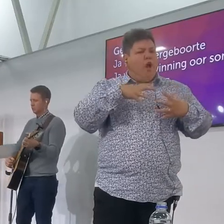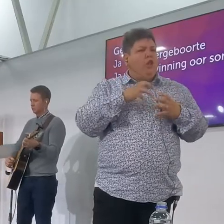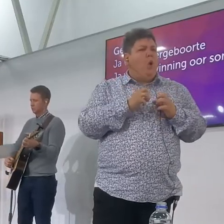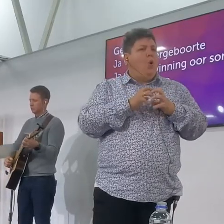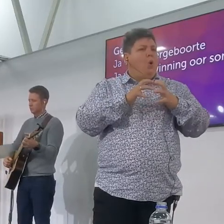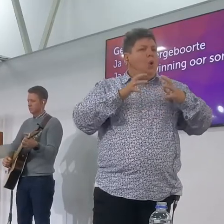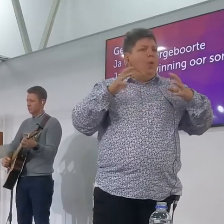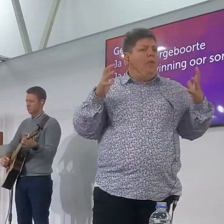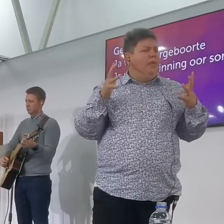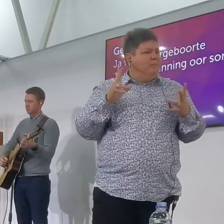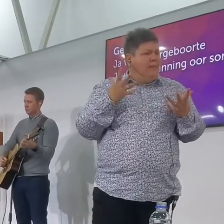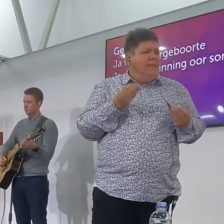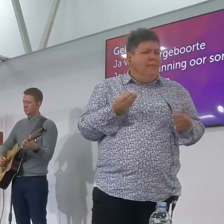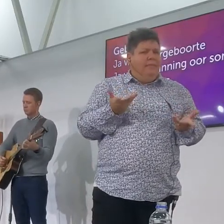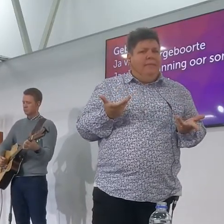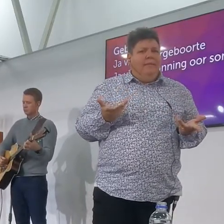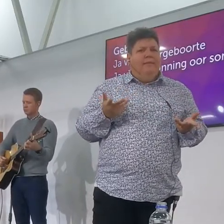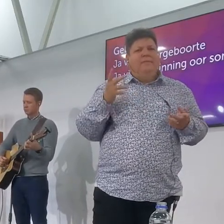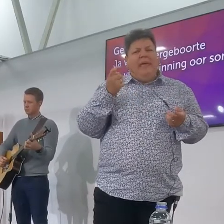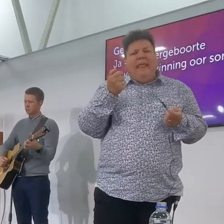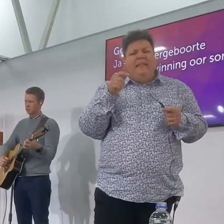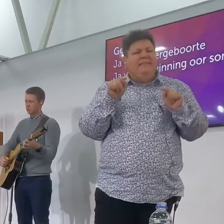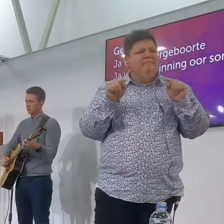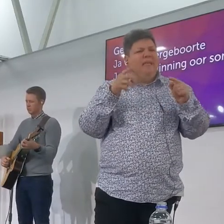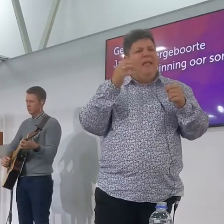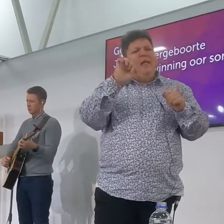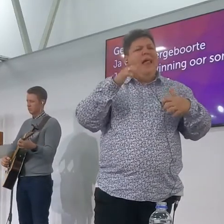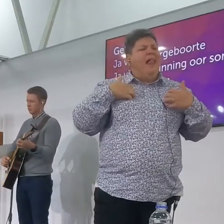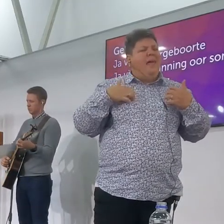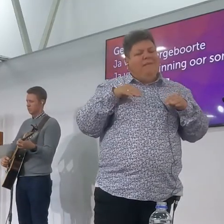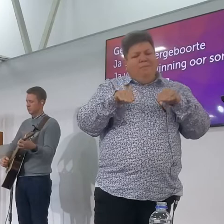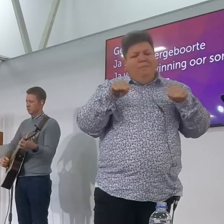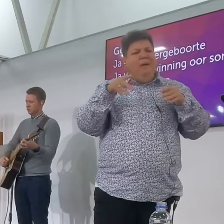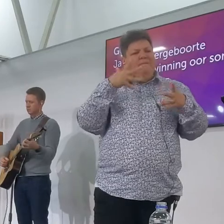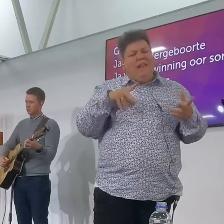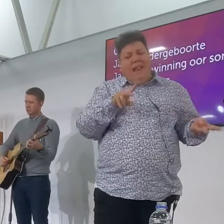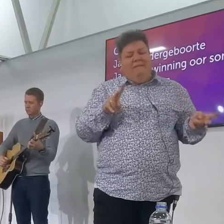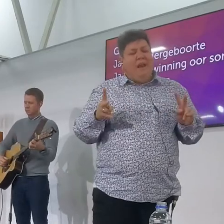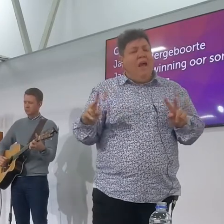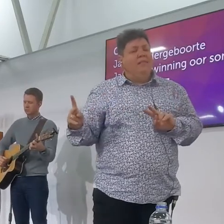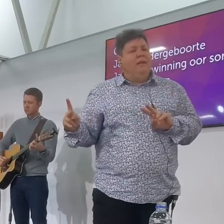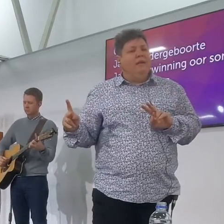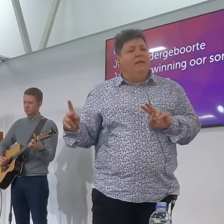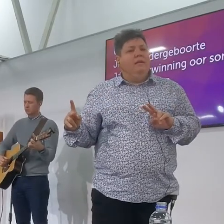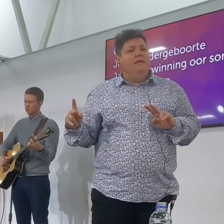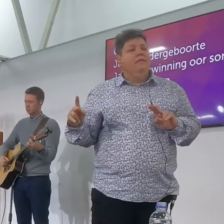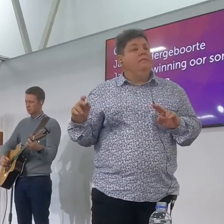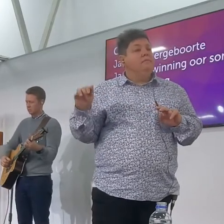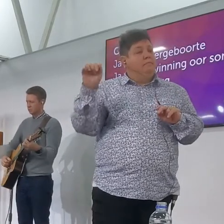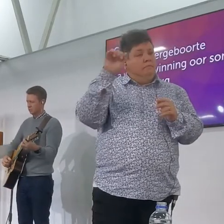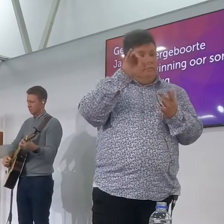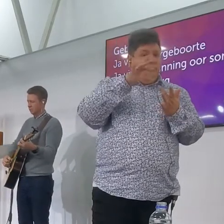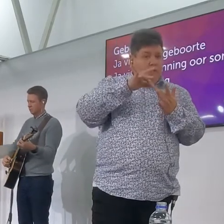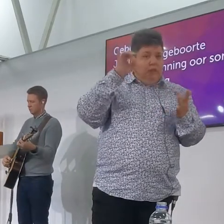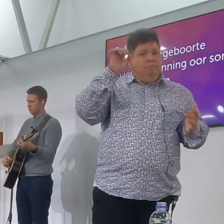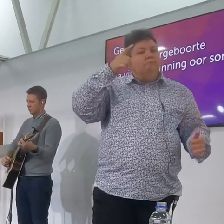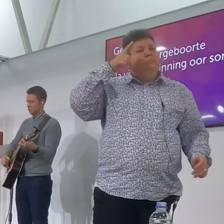lewe, en jy weet daar spesifieke 1 of 2 of 3 wat jy moet verander. Maak 'n studie daarvan, kom vanoggend en sê,